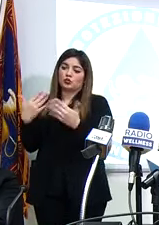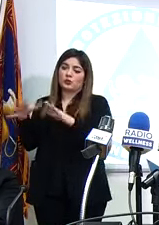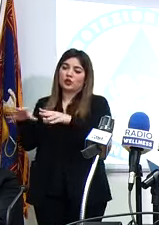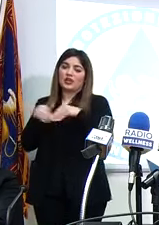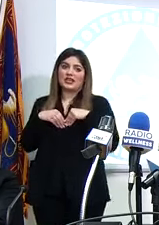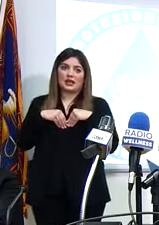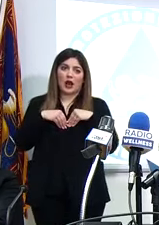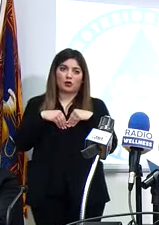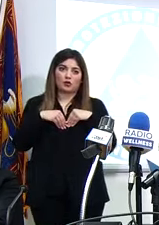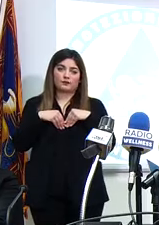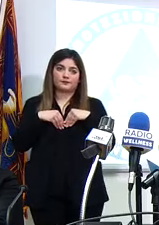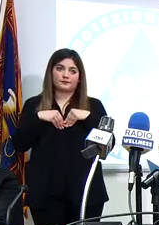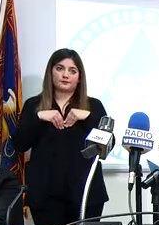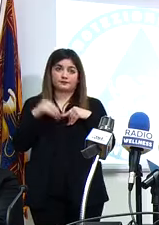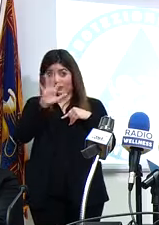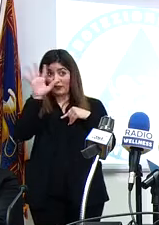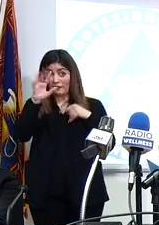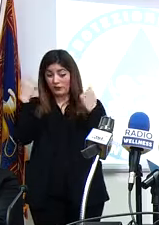Galli.